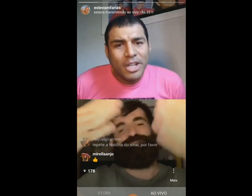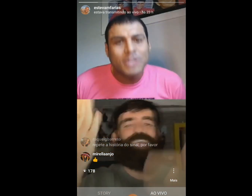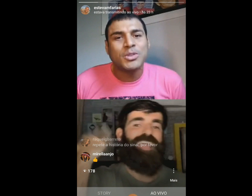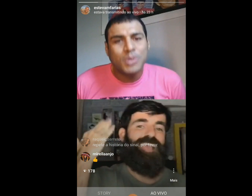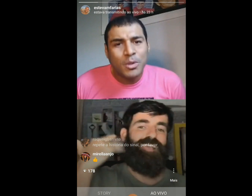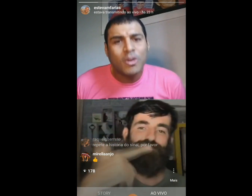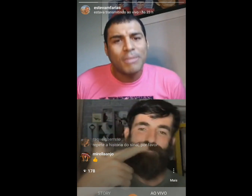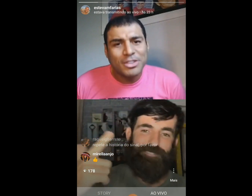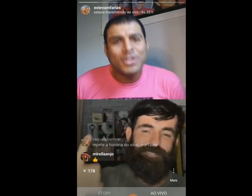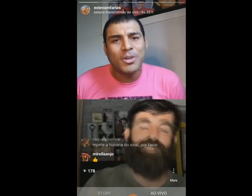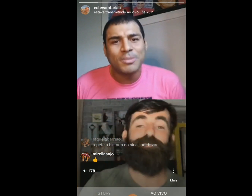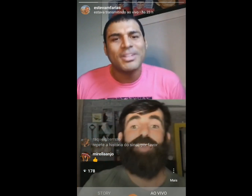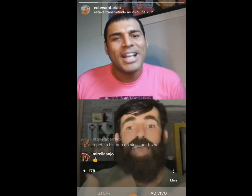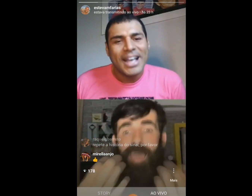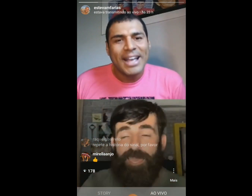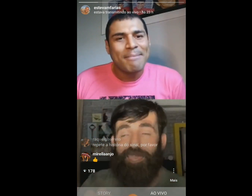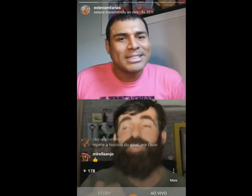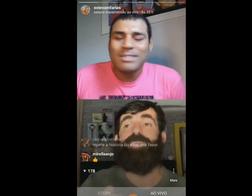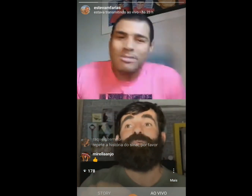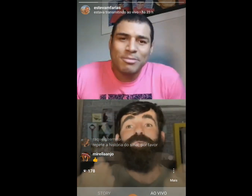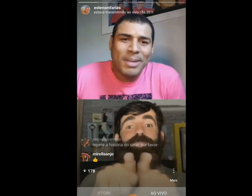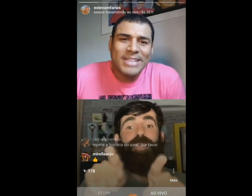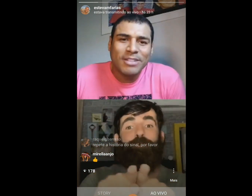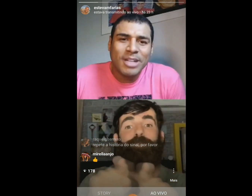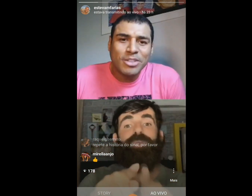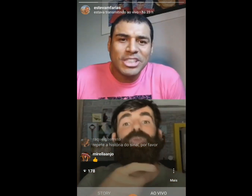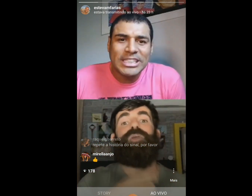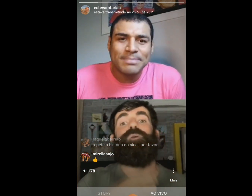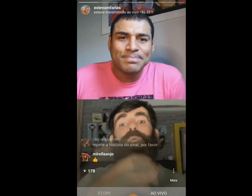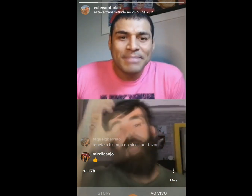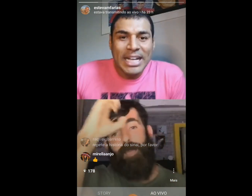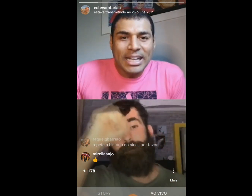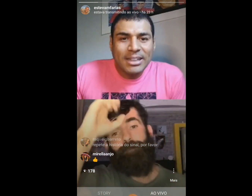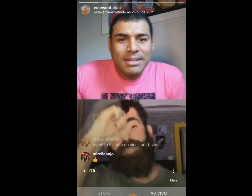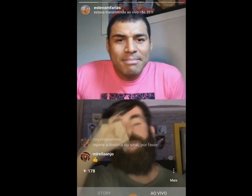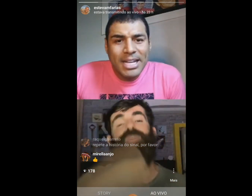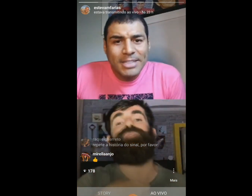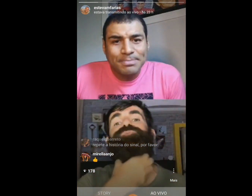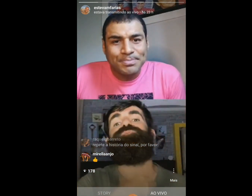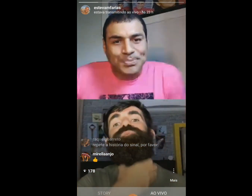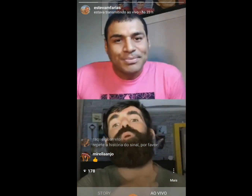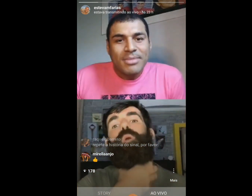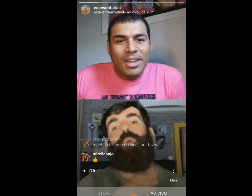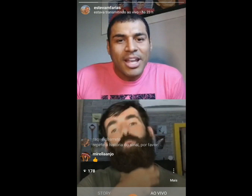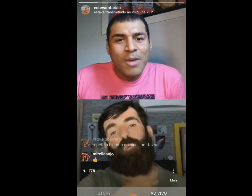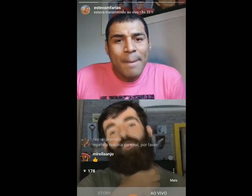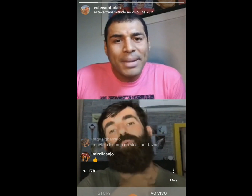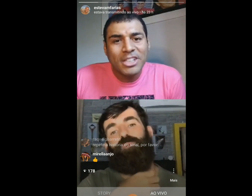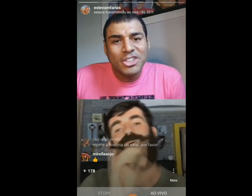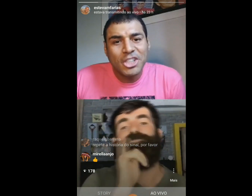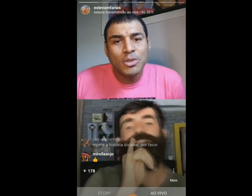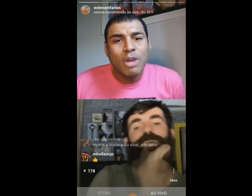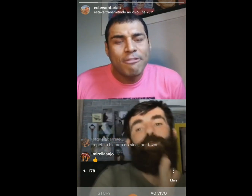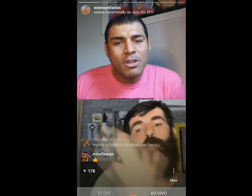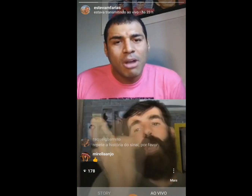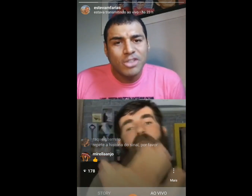mais. Essa obrigatoriedade. Eu aprendi, né, junto com a fono. Então eu ia para a escola,